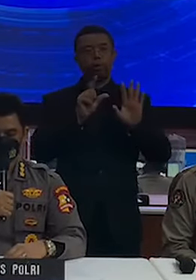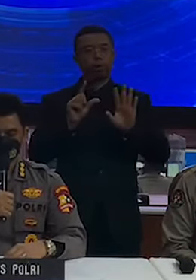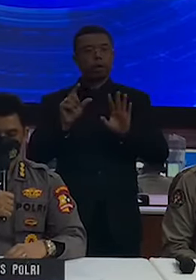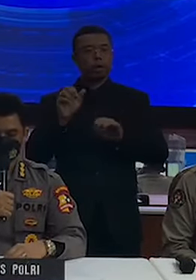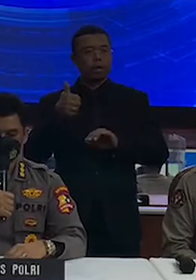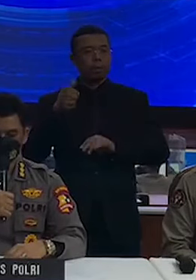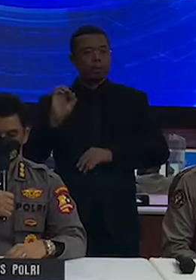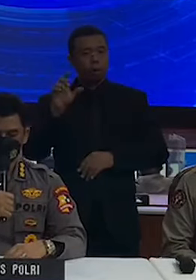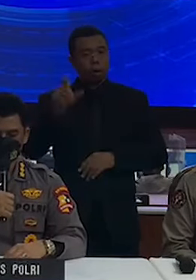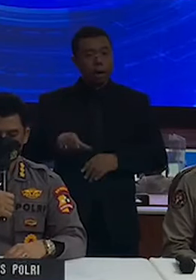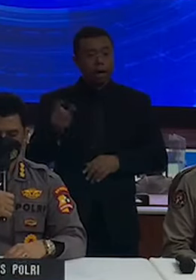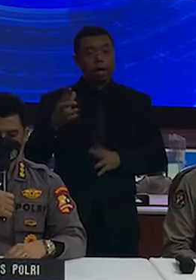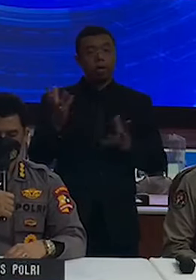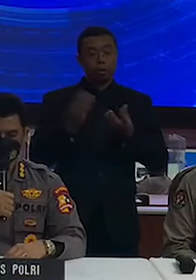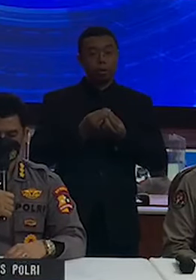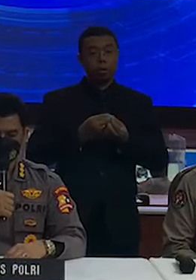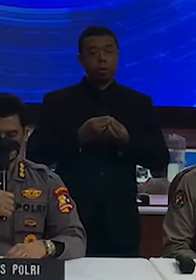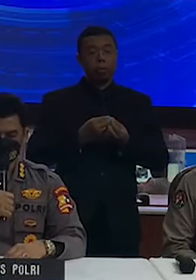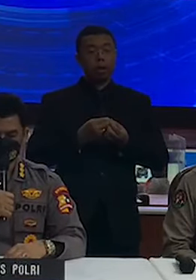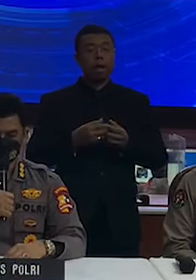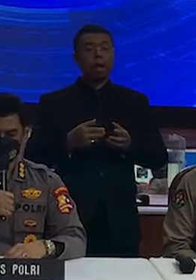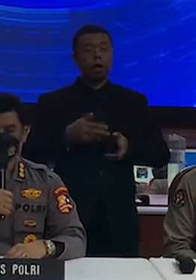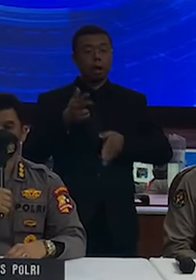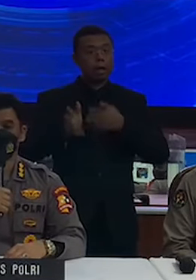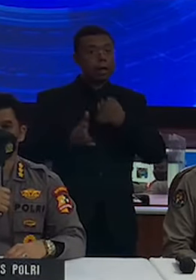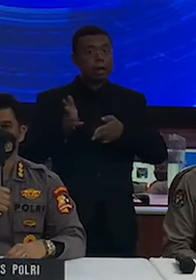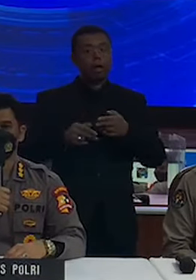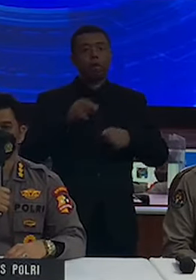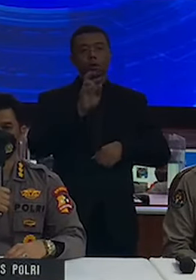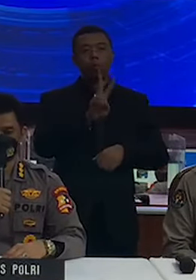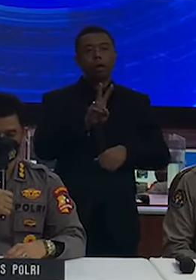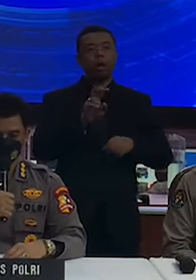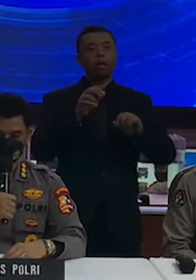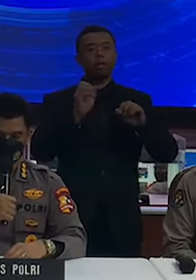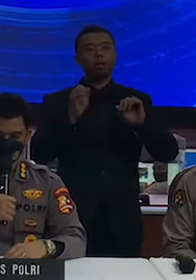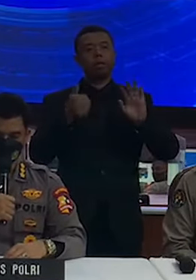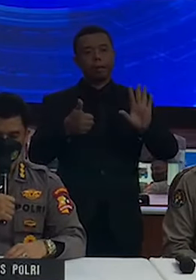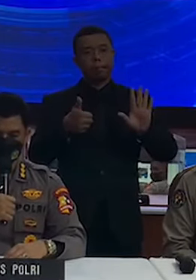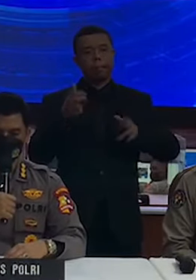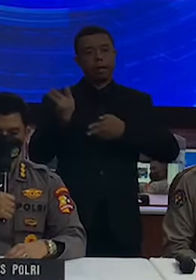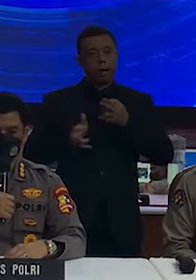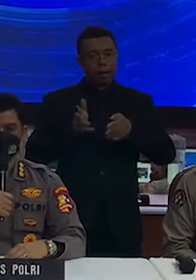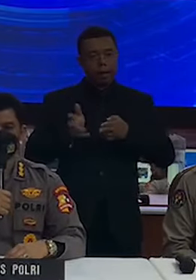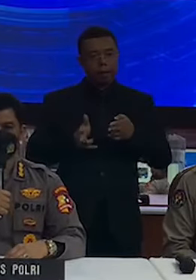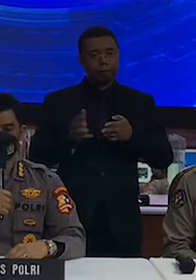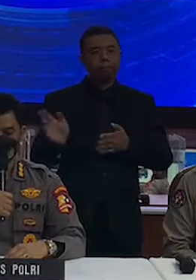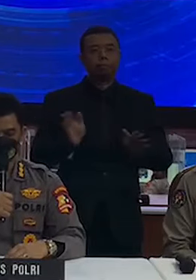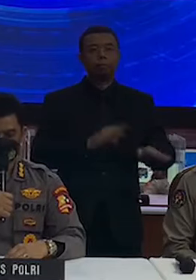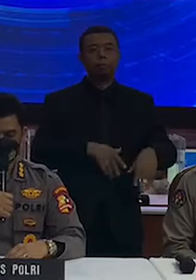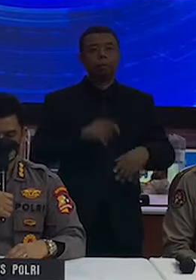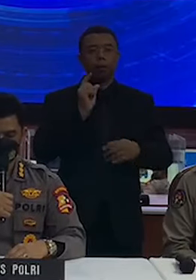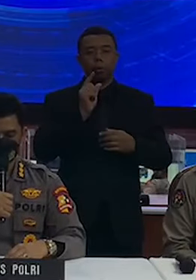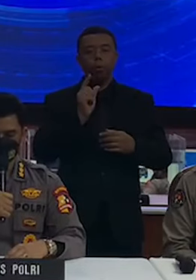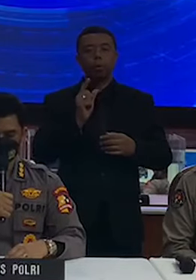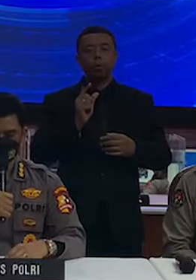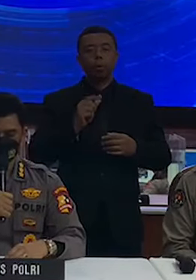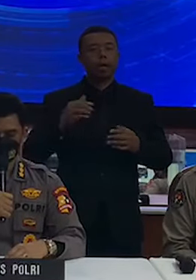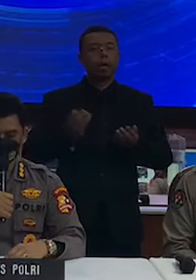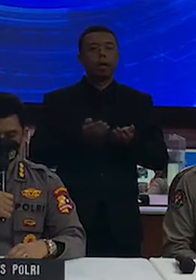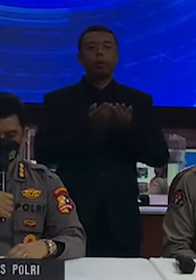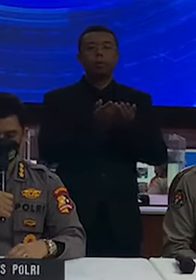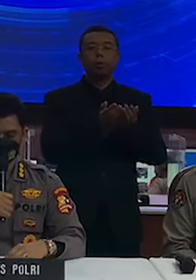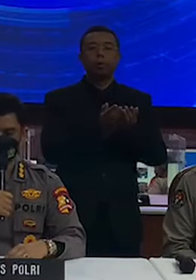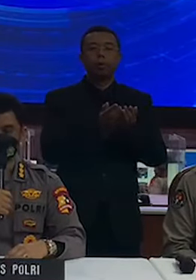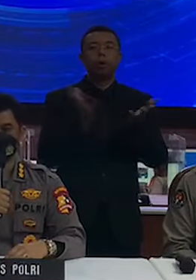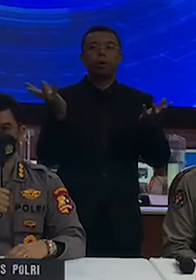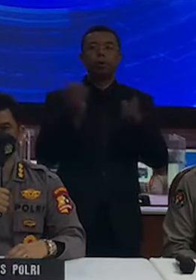317.760 orang. Dari jumlah kendaraan kereta api ini adalah 206 kereta api. Kemudian angkutan laut